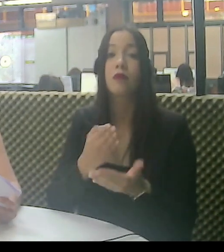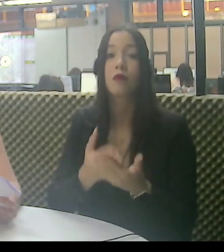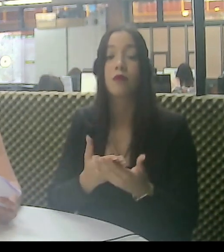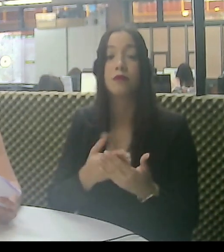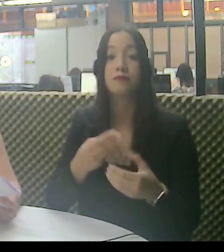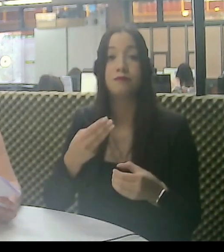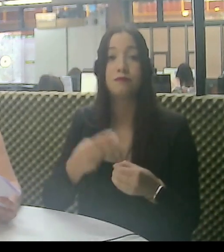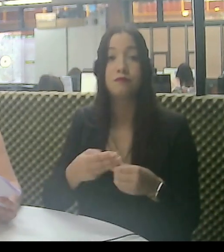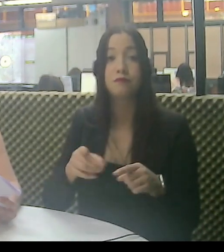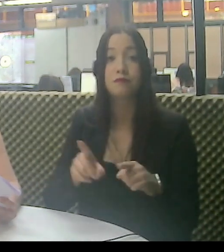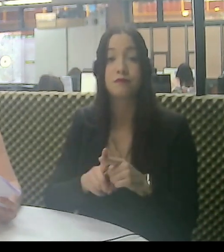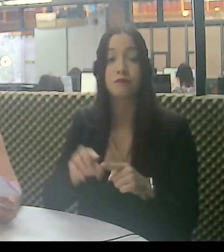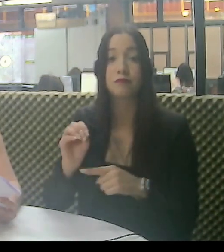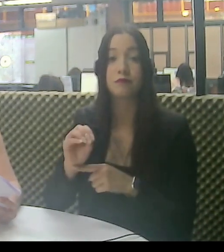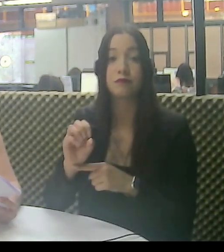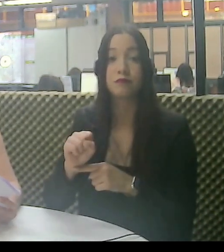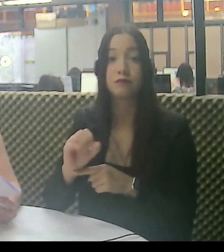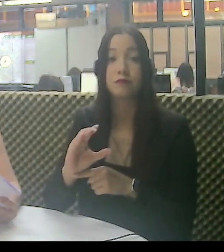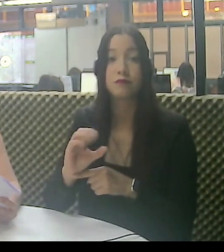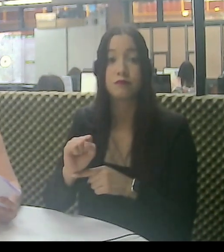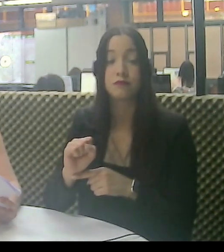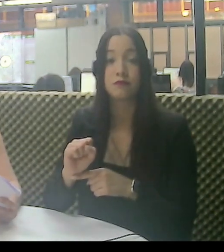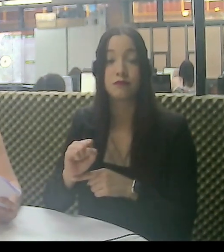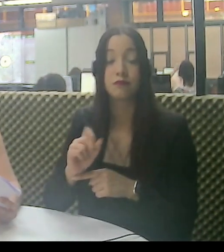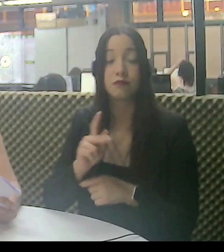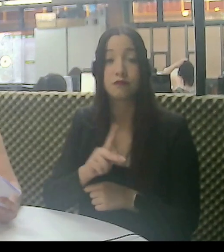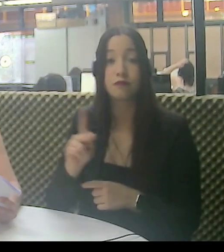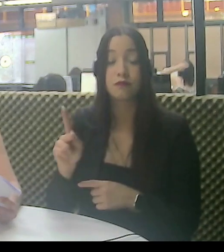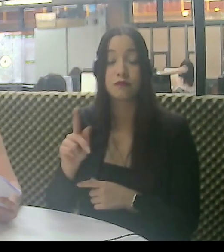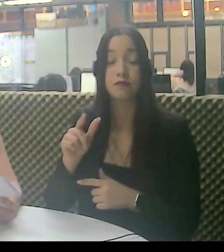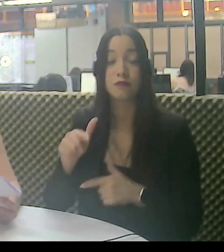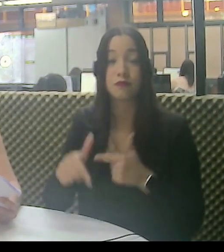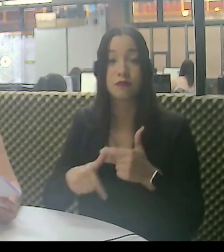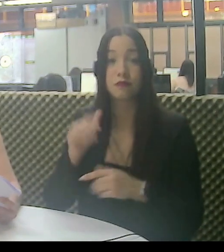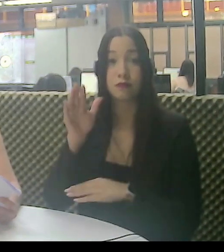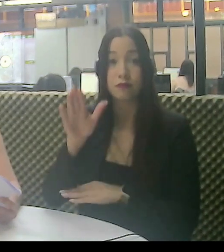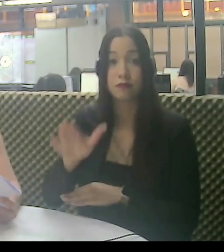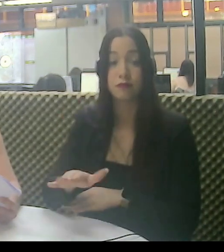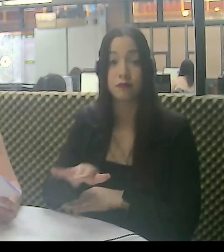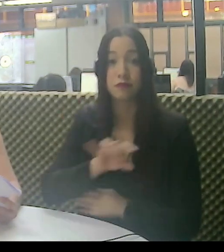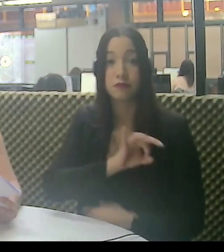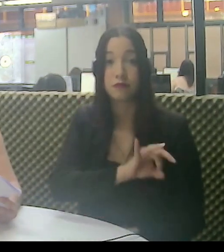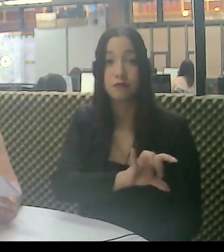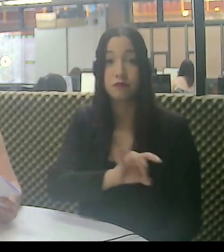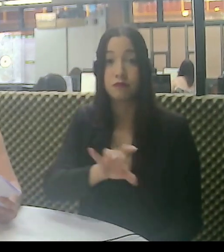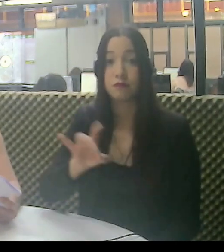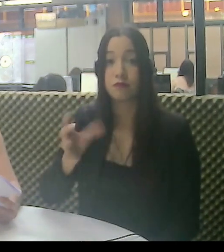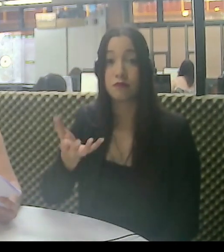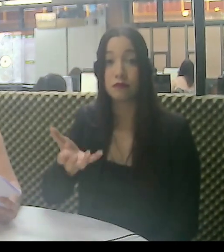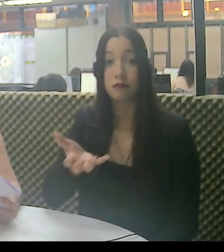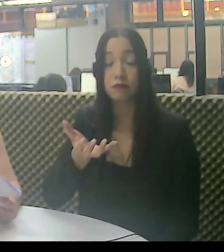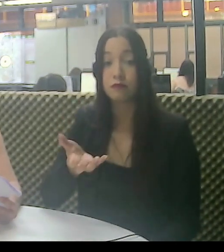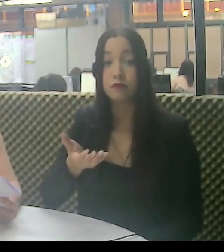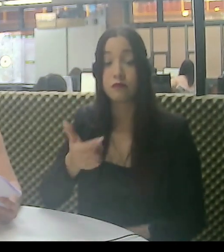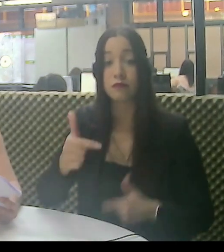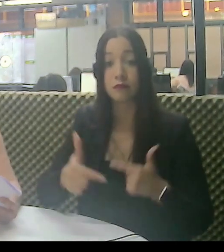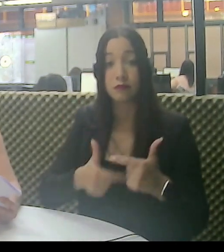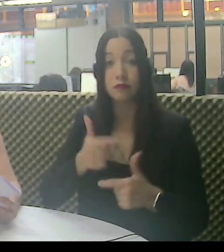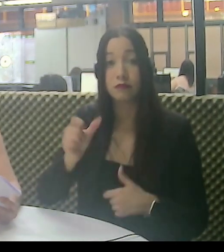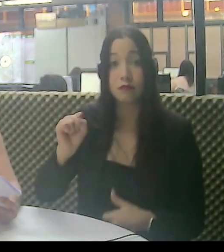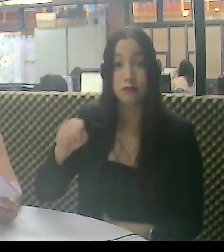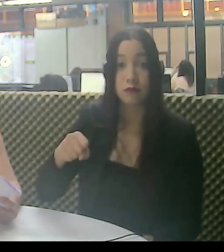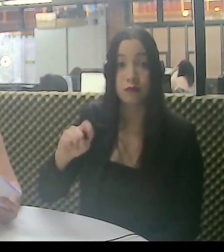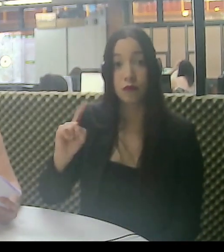e quiosques professores que atuam no turno da tarde de cada escola poderão manifestar pelo cumprimento ou não